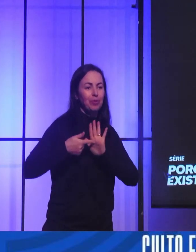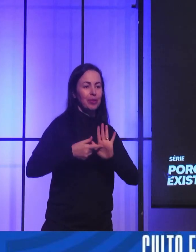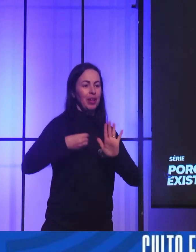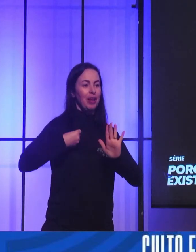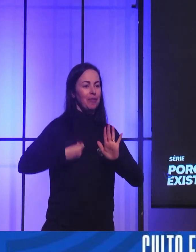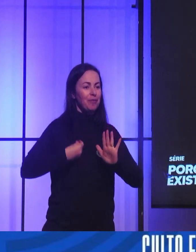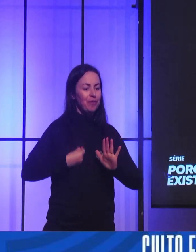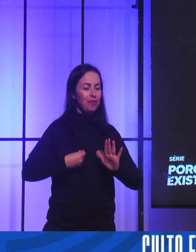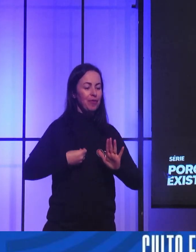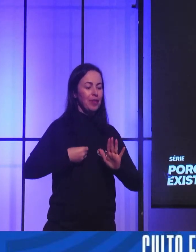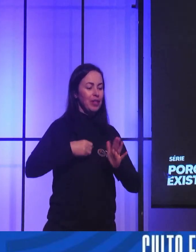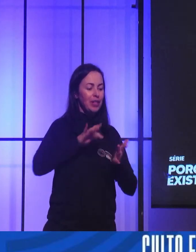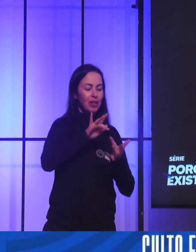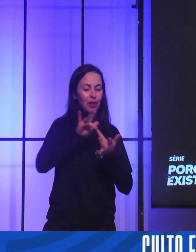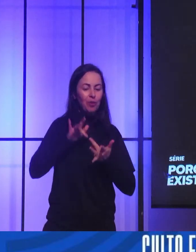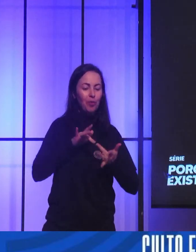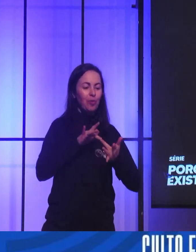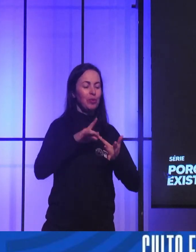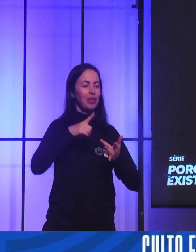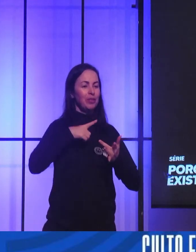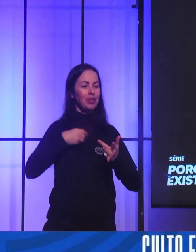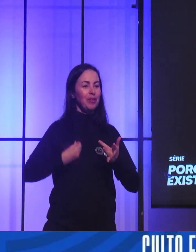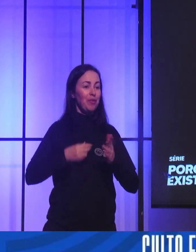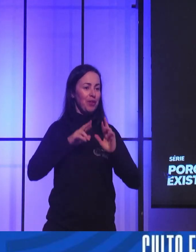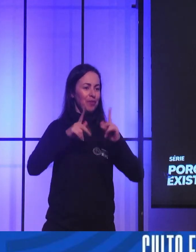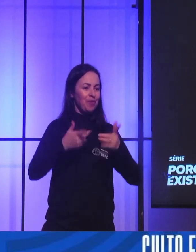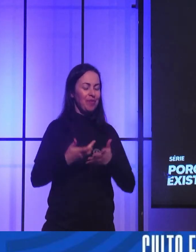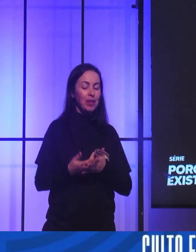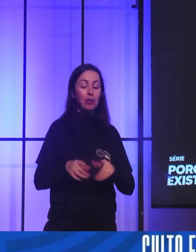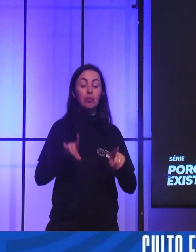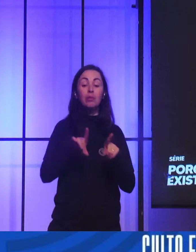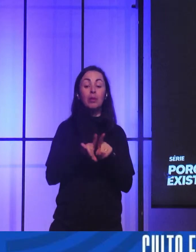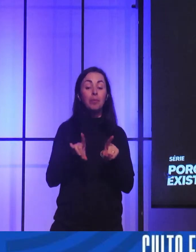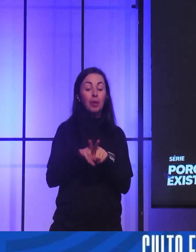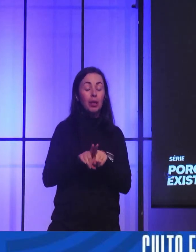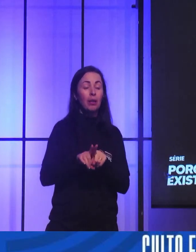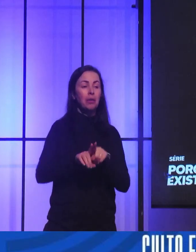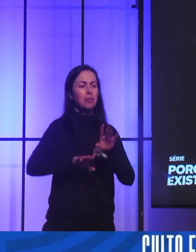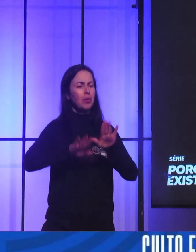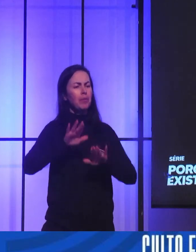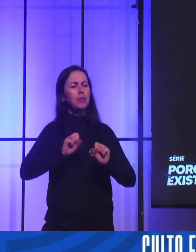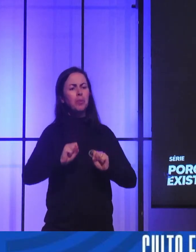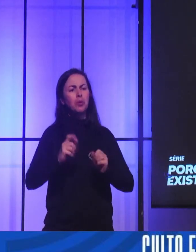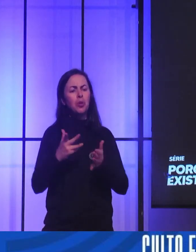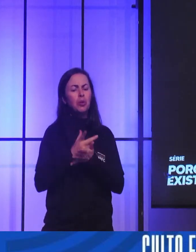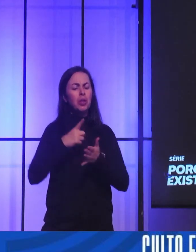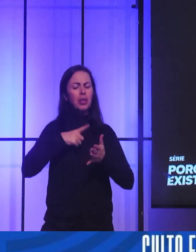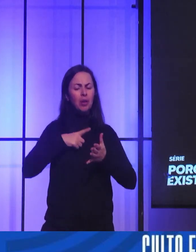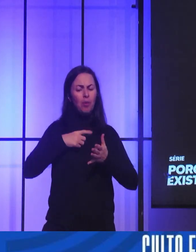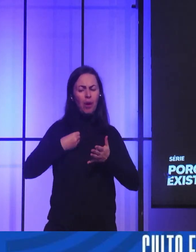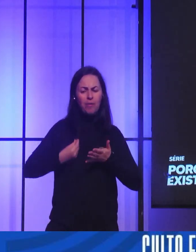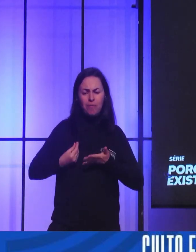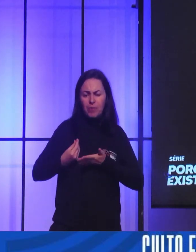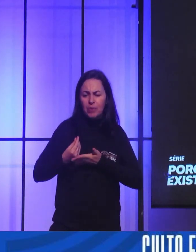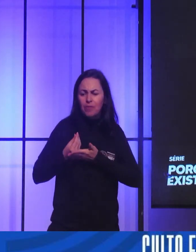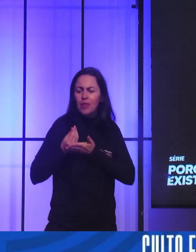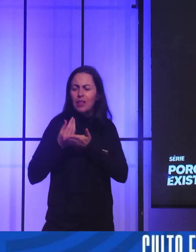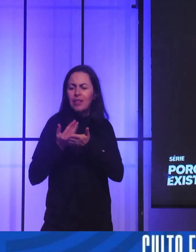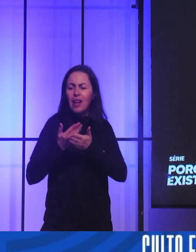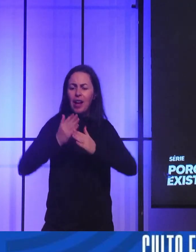seus relacionamentos são diferentes. Talvez em algum momento você vai se doar, vai fazer algo.